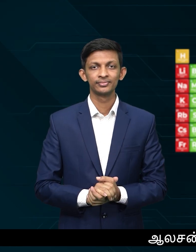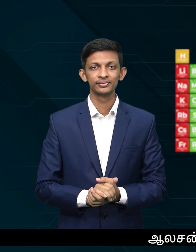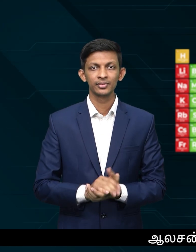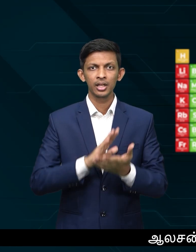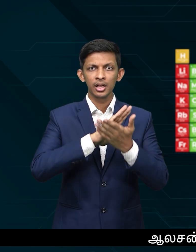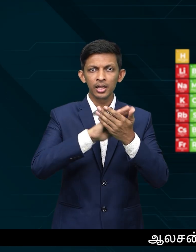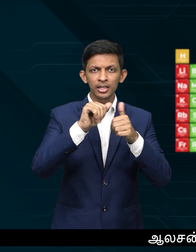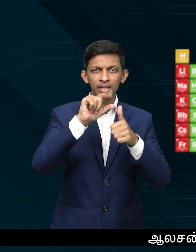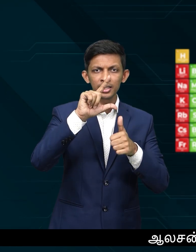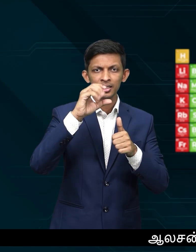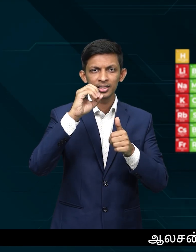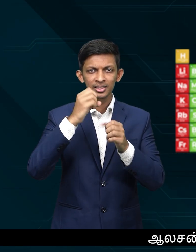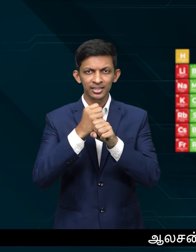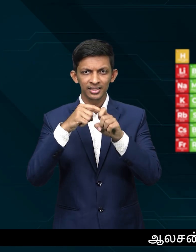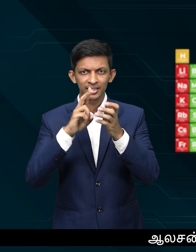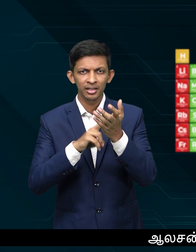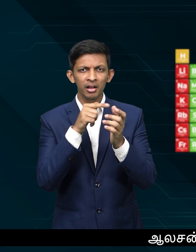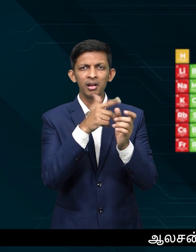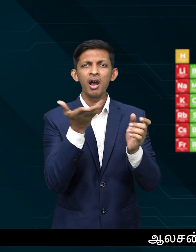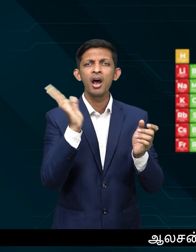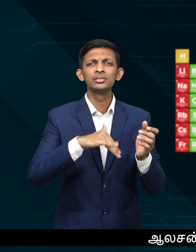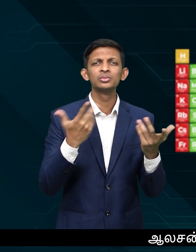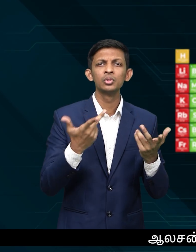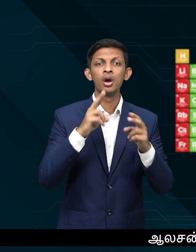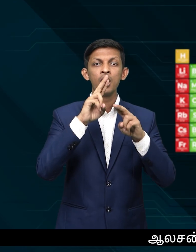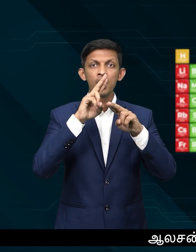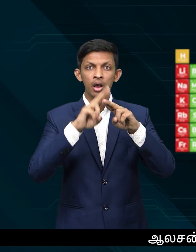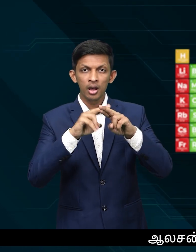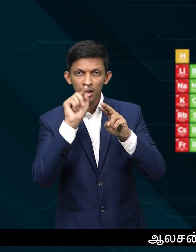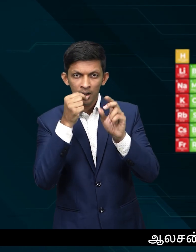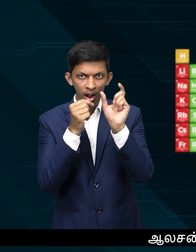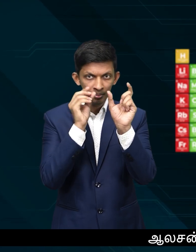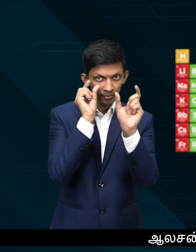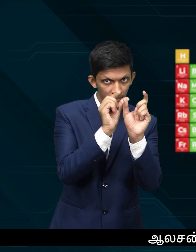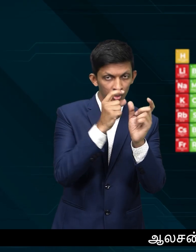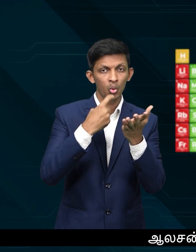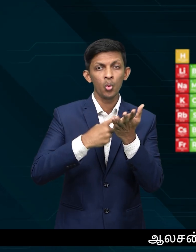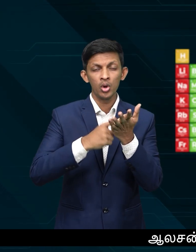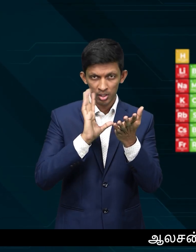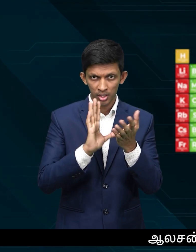ஆலசன் அதாவது புளோரின், குளோரின், புரோமின் மற்றும்